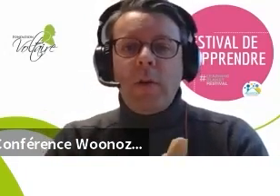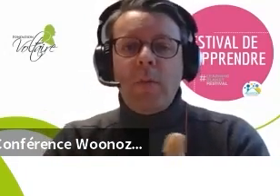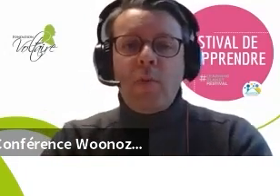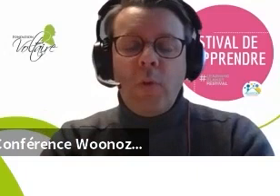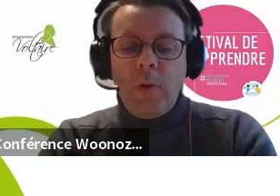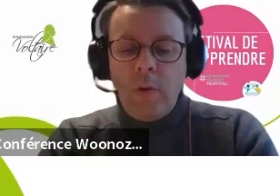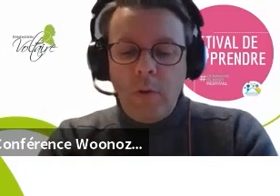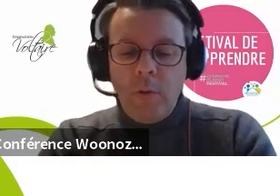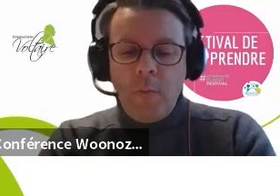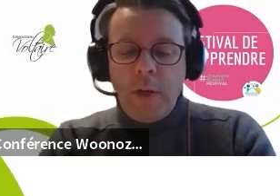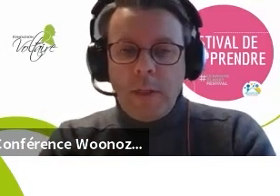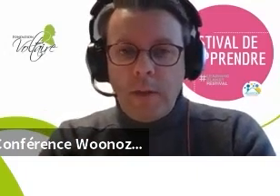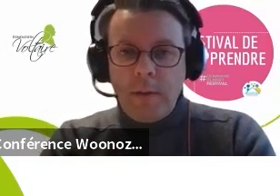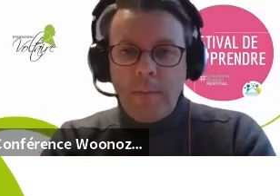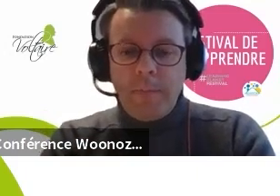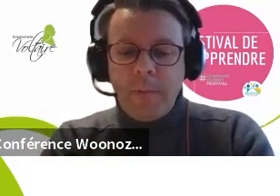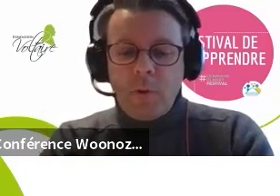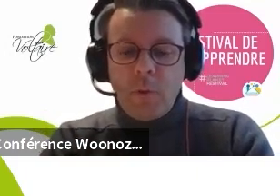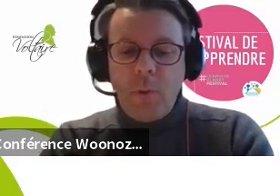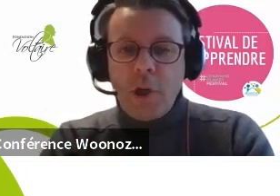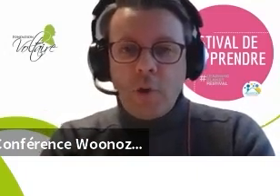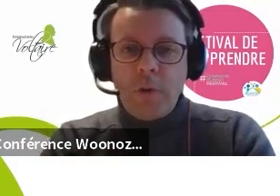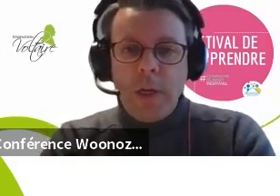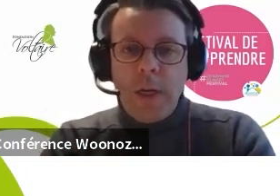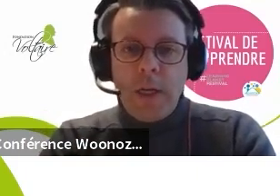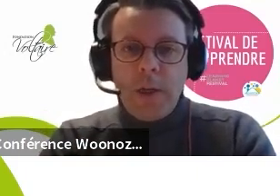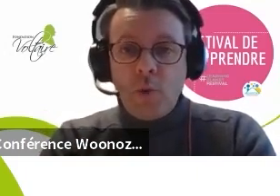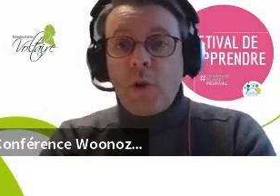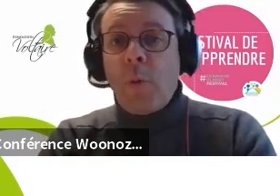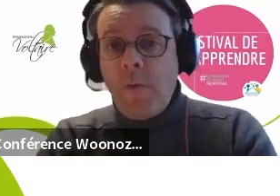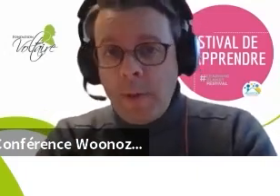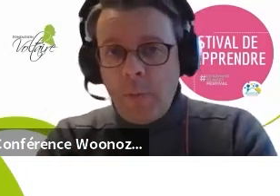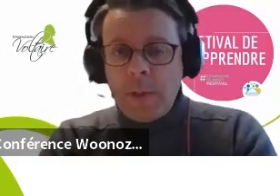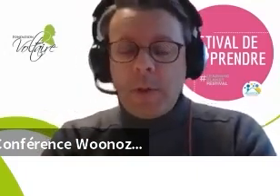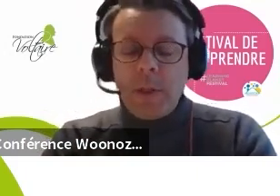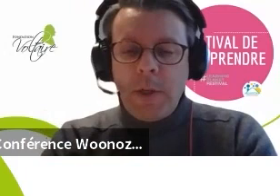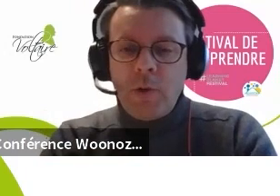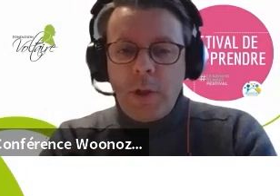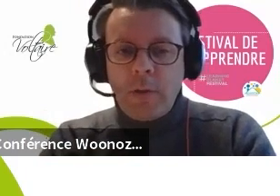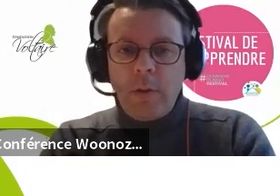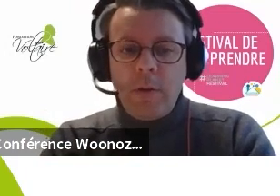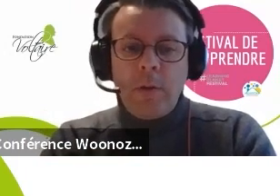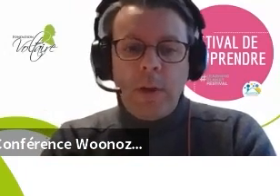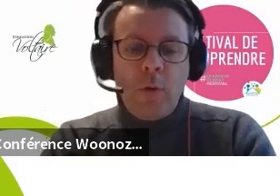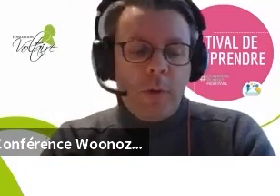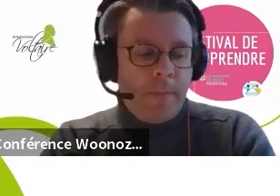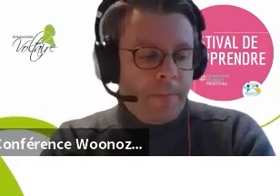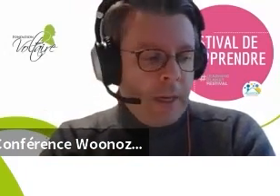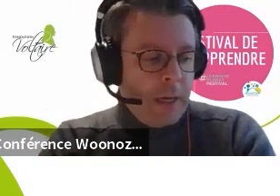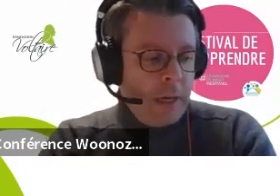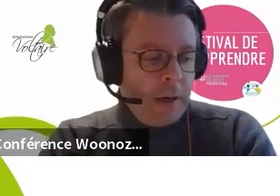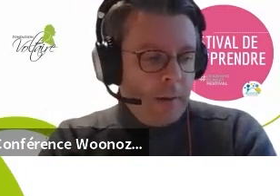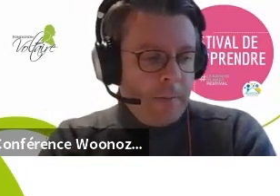dur pour vous parler de ce projet aujourd'hui et surtout de comment on va le mettre en place, puisque c'est bien le sujet de notre table